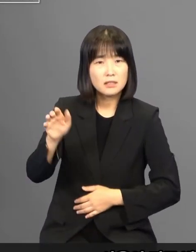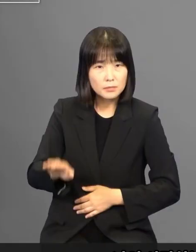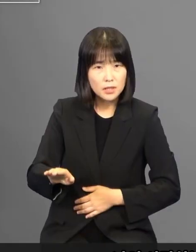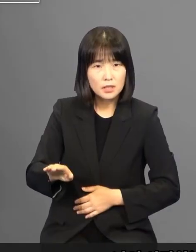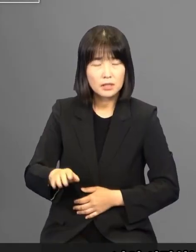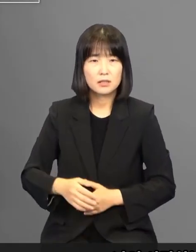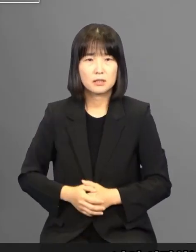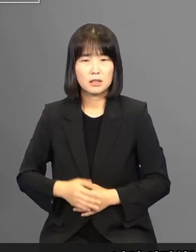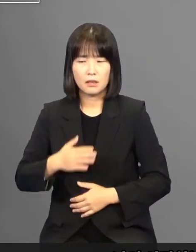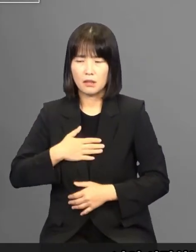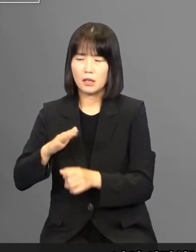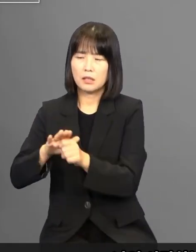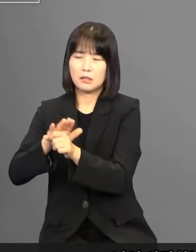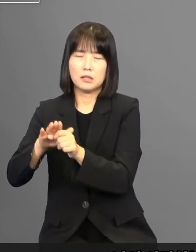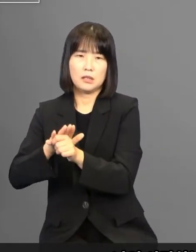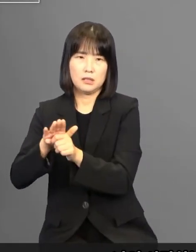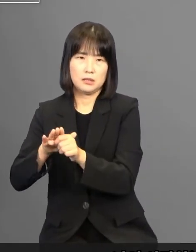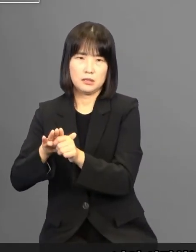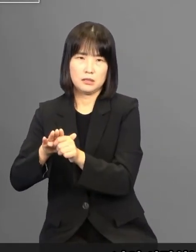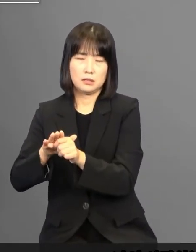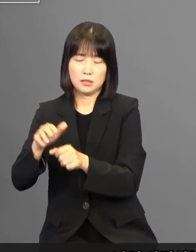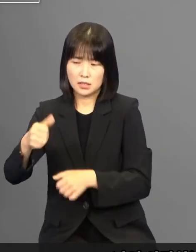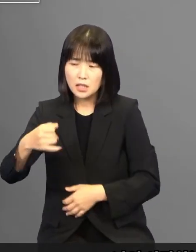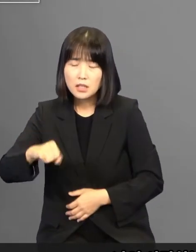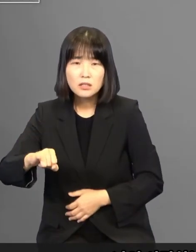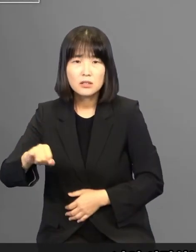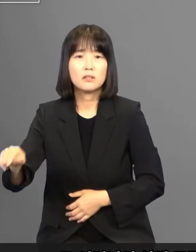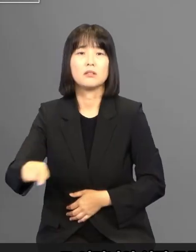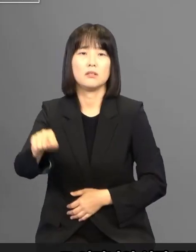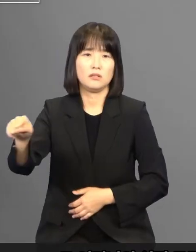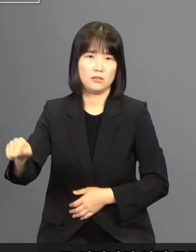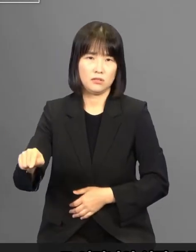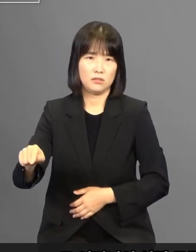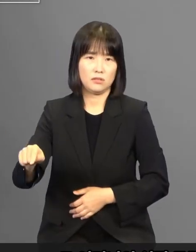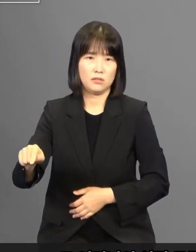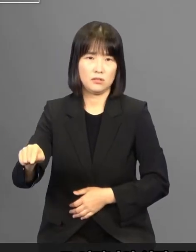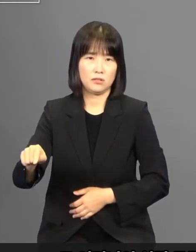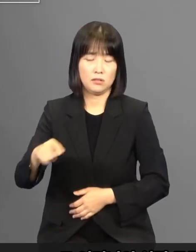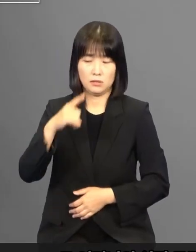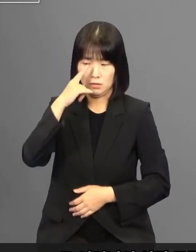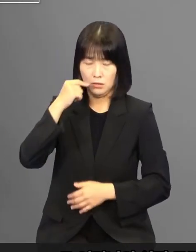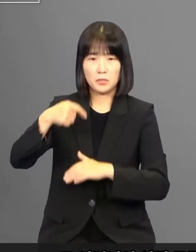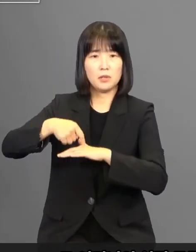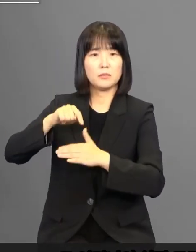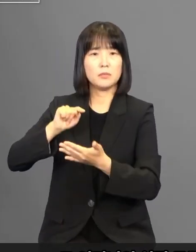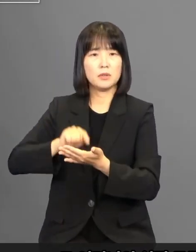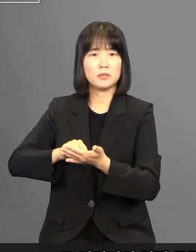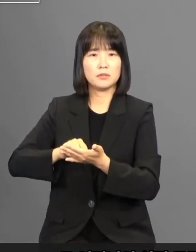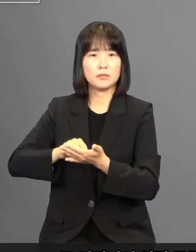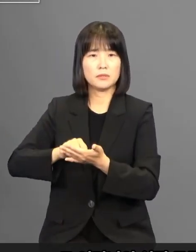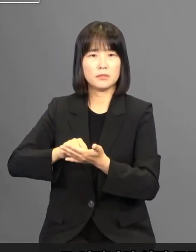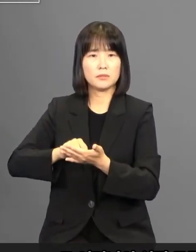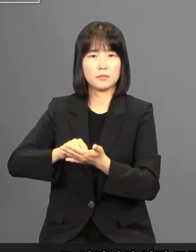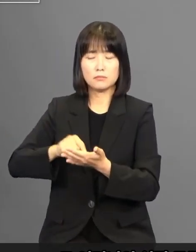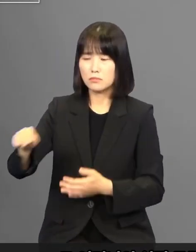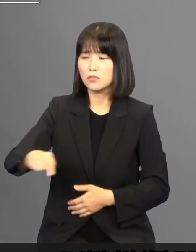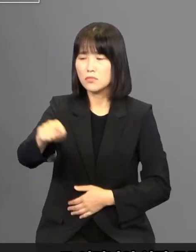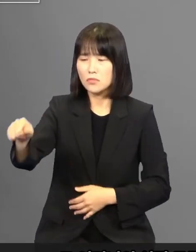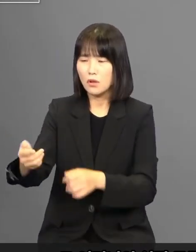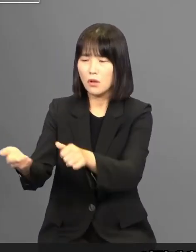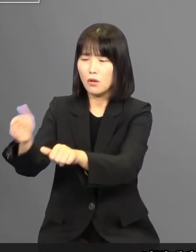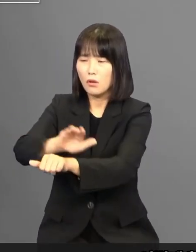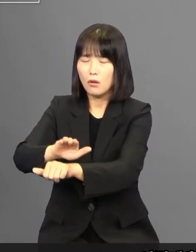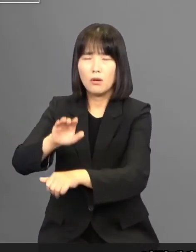하지만 나의 사랑하는 자녀들이었기 때문에 그 어머니의 심정, 도무지 이 자손들을 묻을 수가